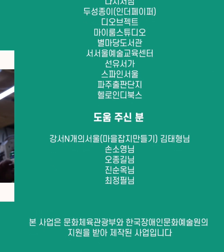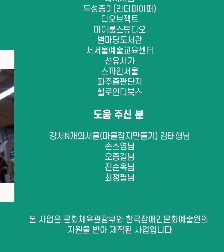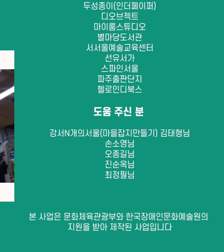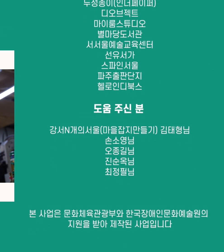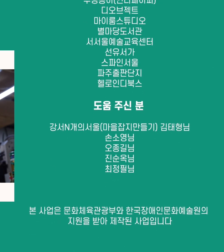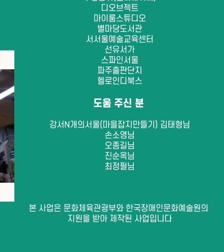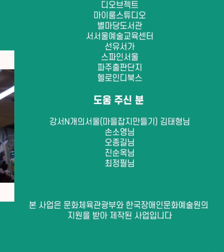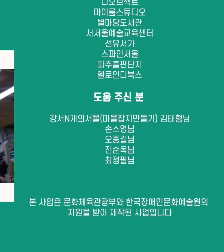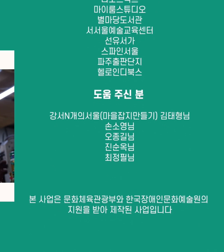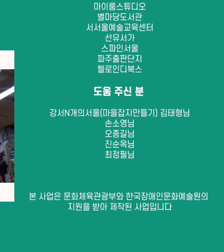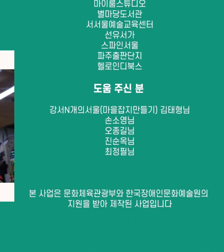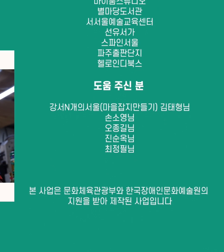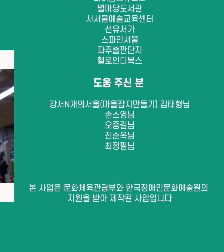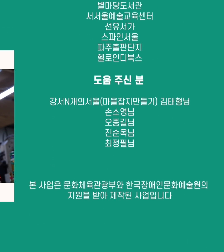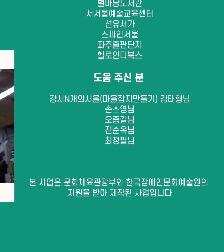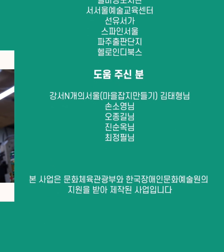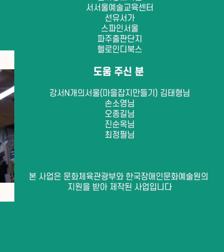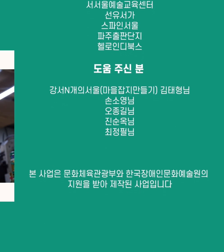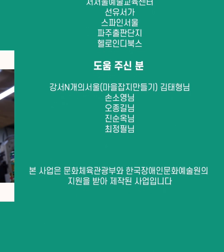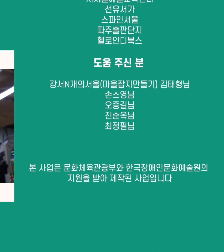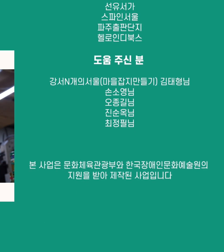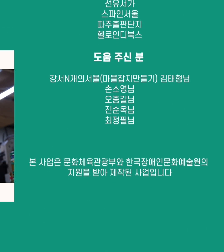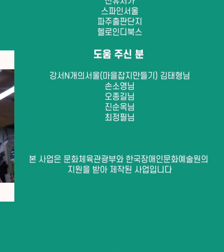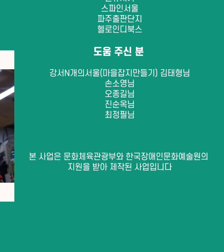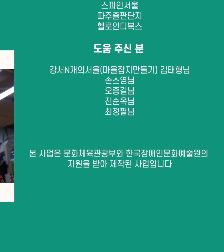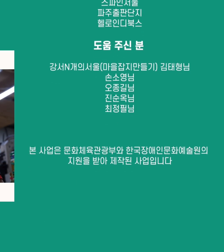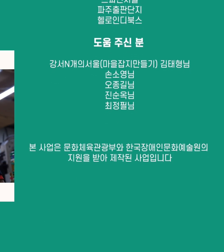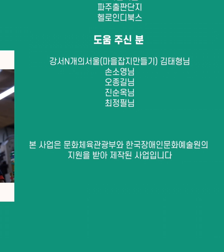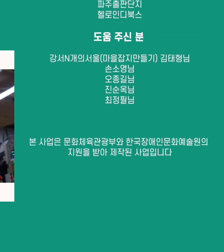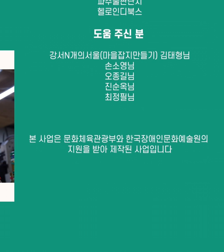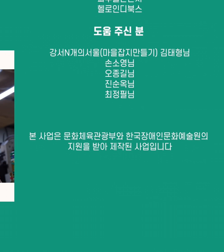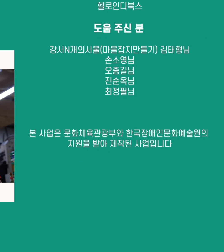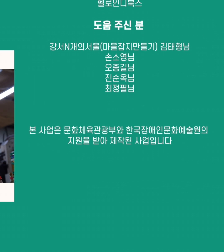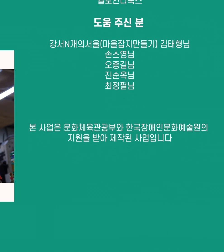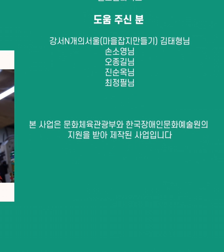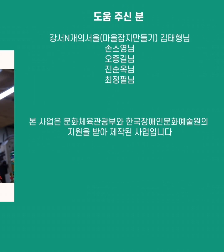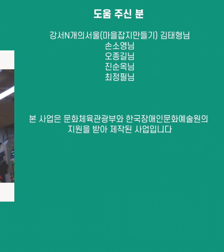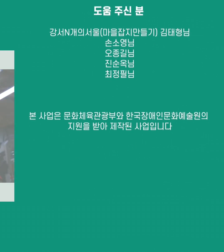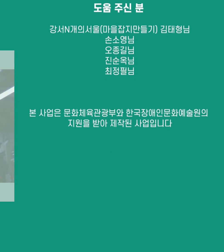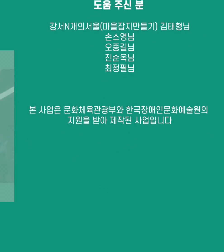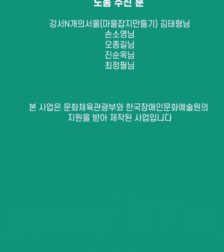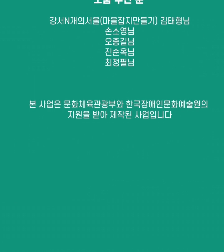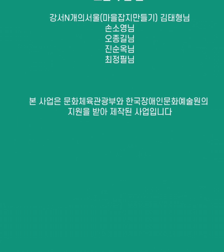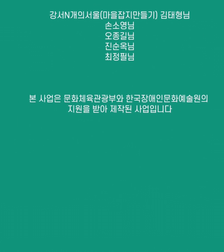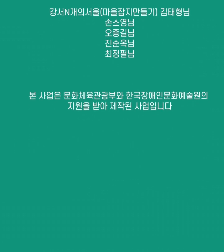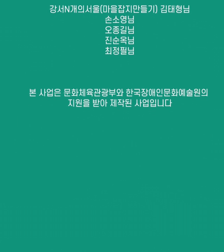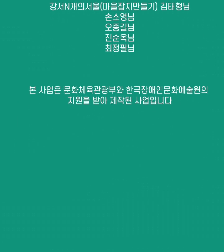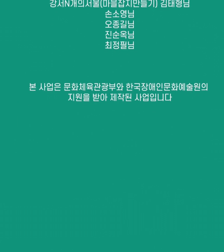노란색 좋아하는 사람은 노란색 쪽으로 가고 그런데 이제 대부분 또 인쇄하는 사람도 그래요.